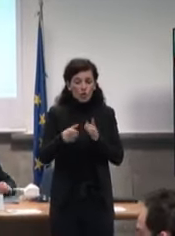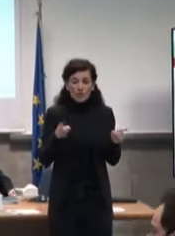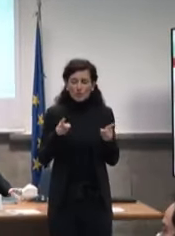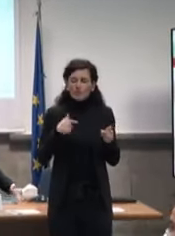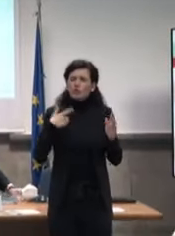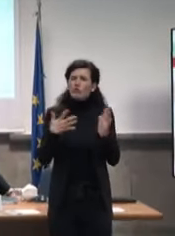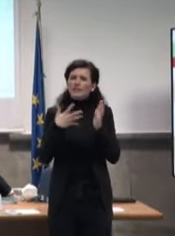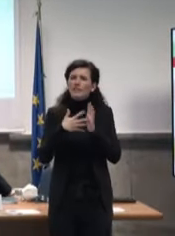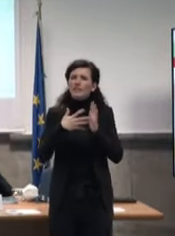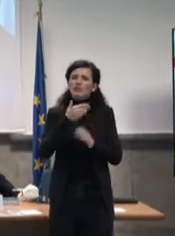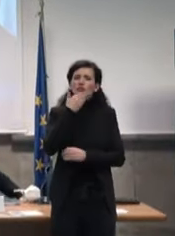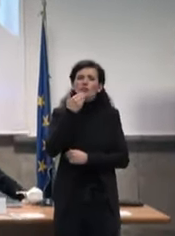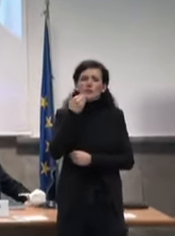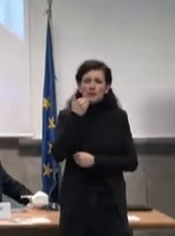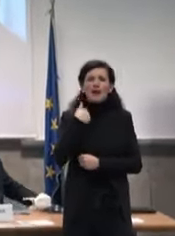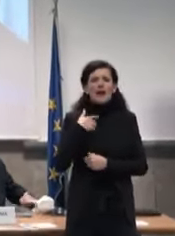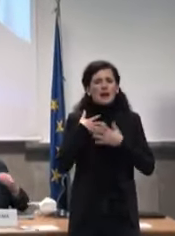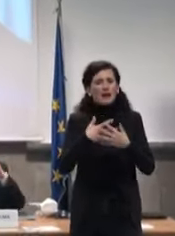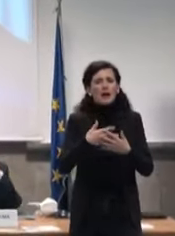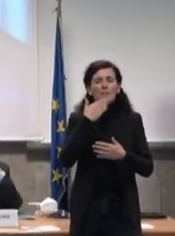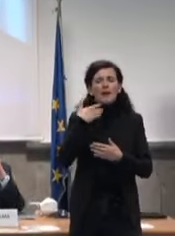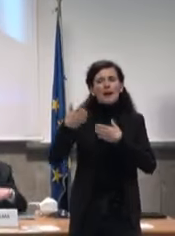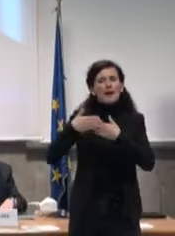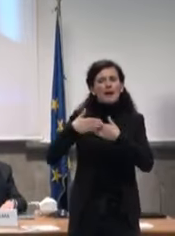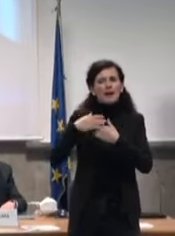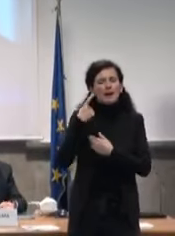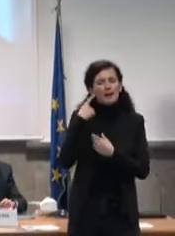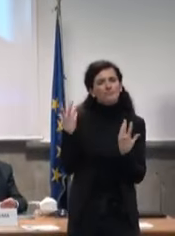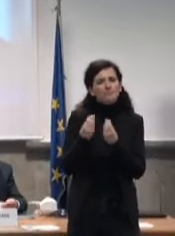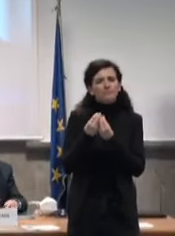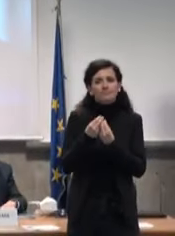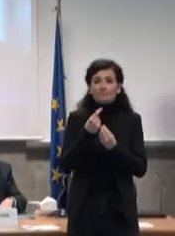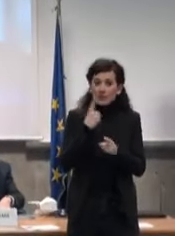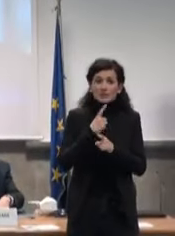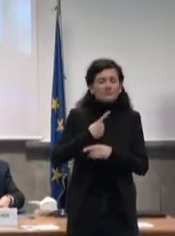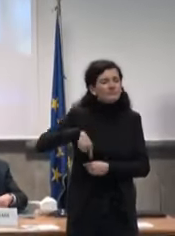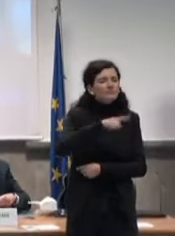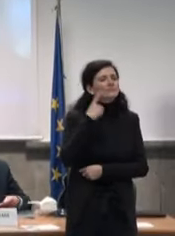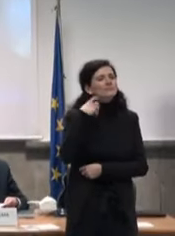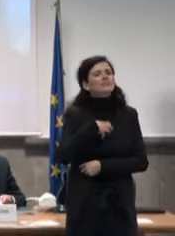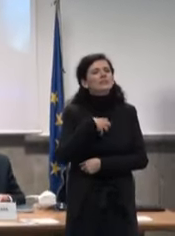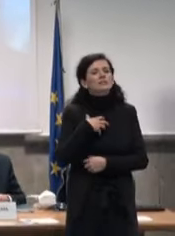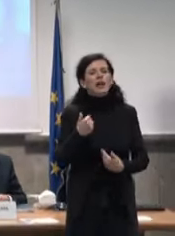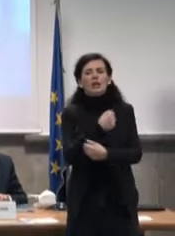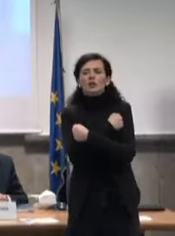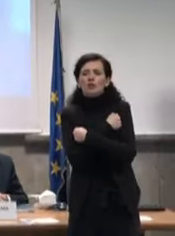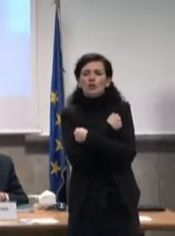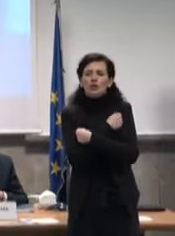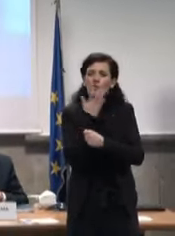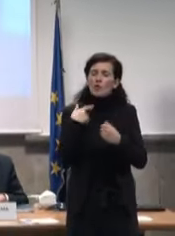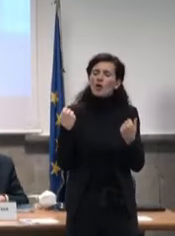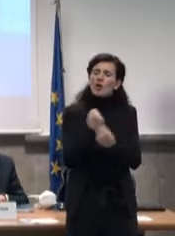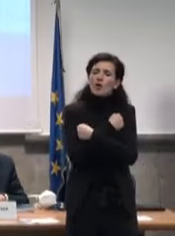affetto la loro esperienza la loro vicinanza vorremmo abbracciarci stringerci a loro per essere più forti insieme